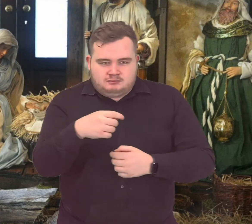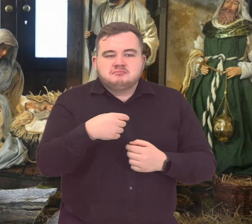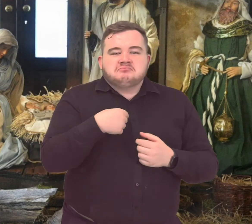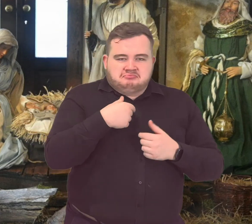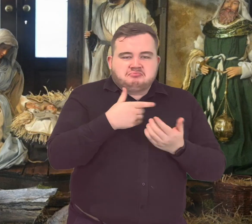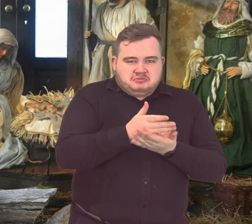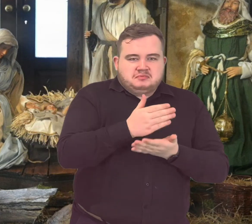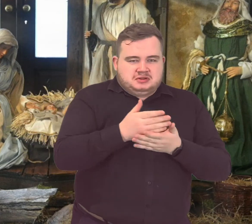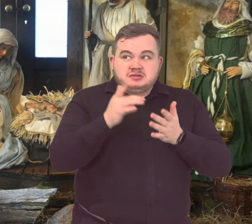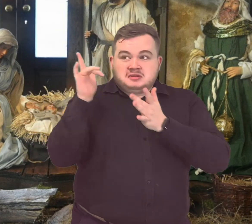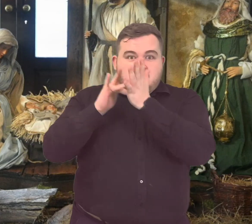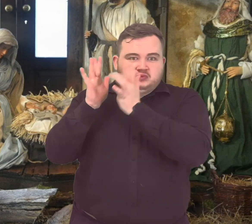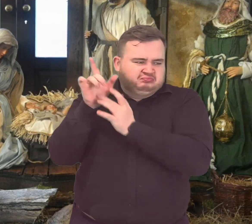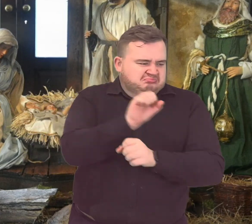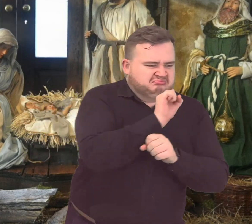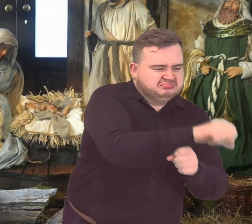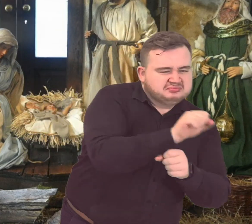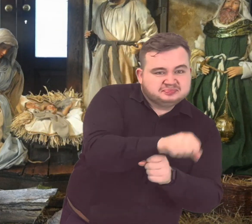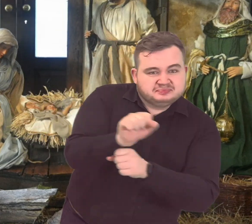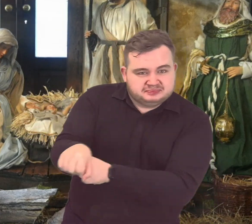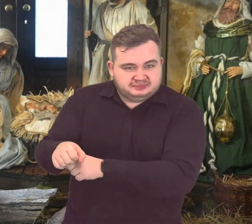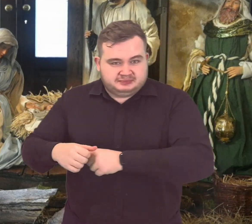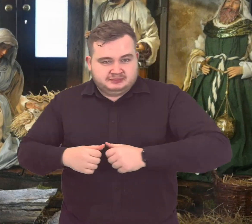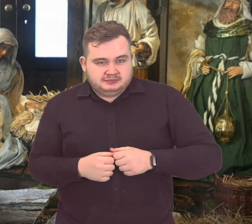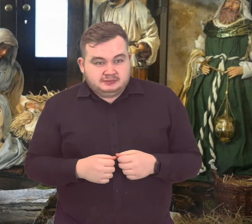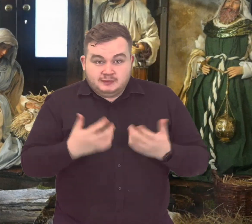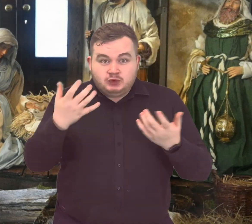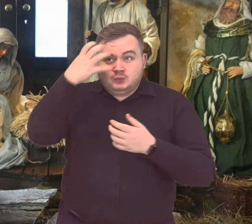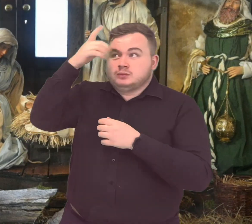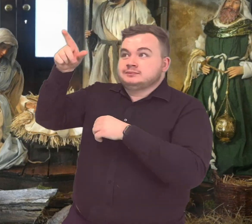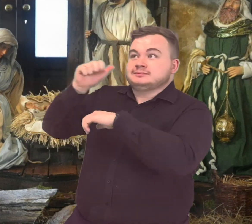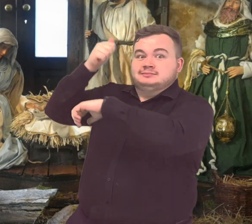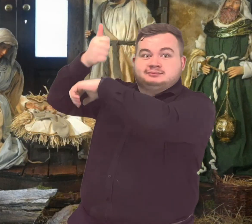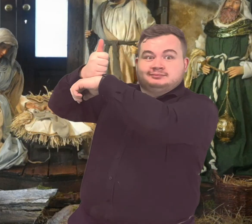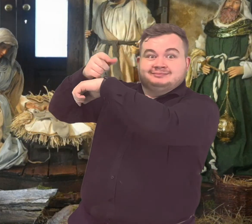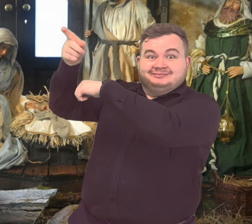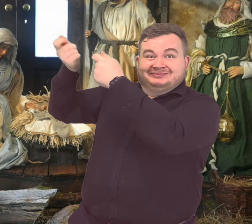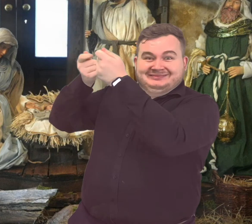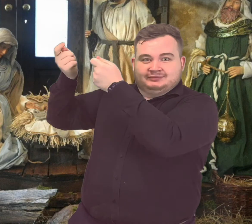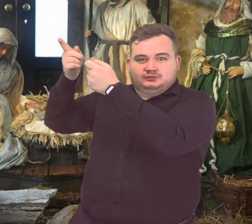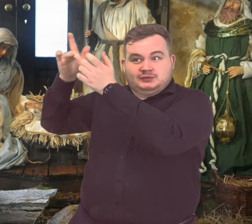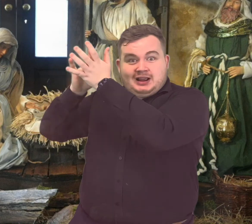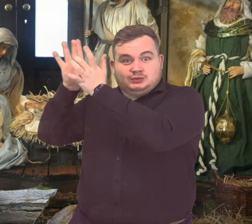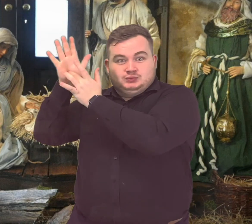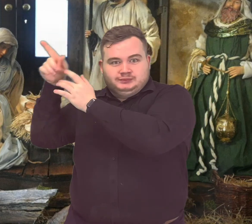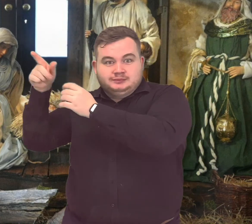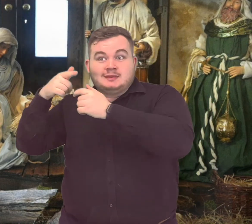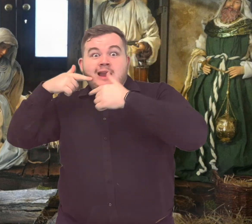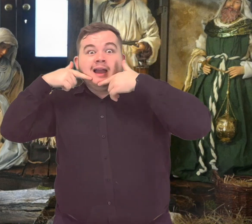co dla nas jest ciemnością, aby triumfował Chrystus, radość